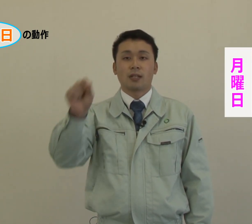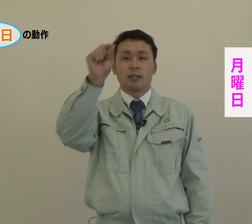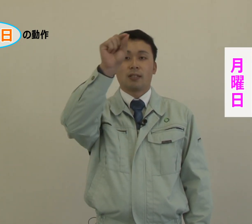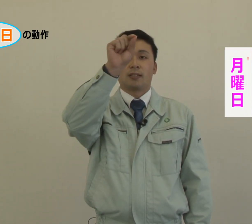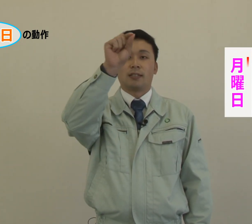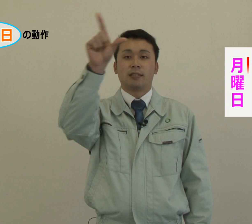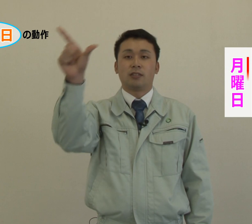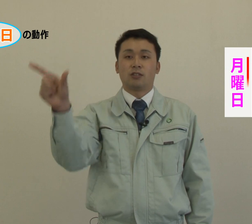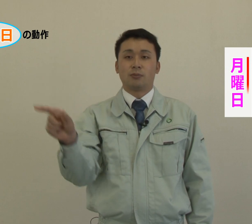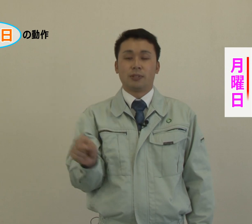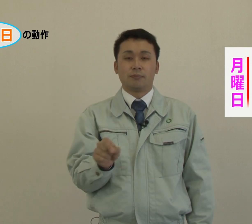月曜日。